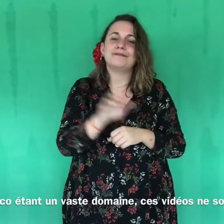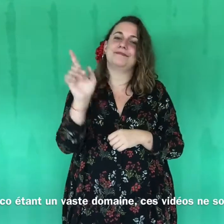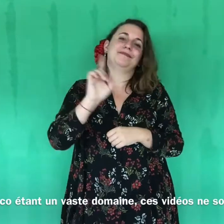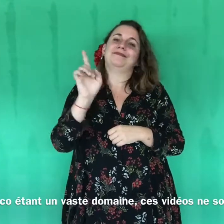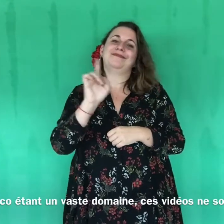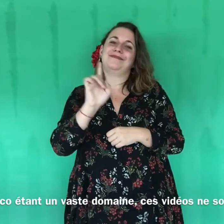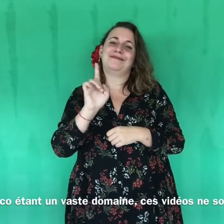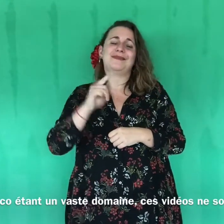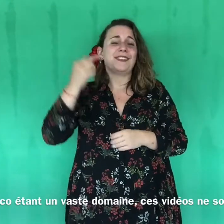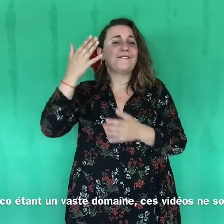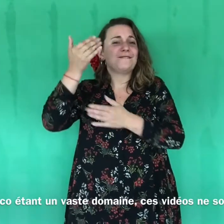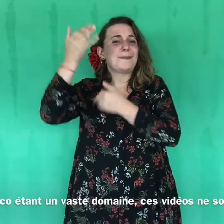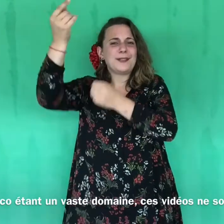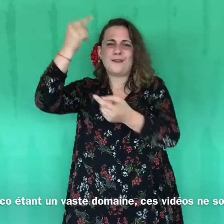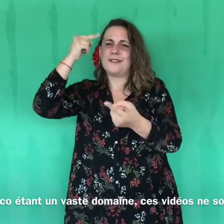ces vidéos ne sont pas complètes.